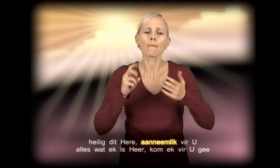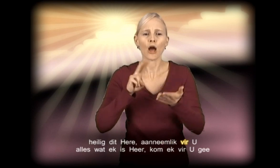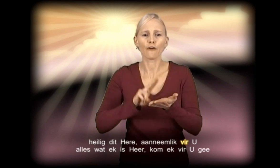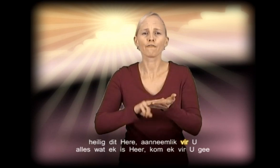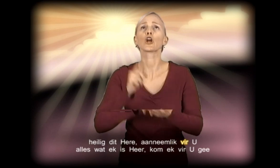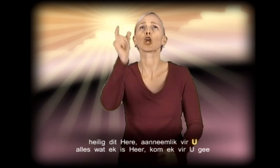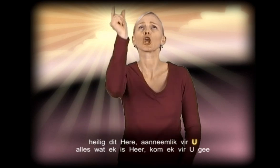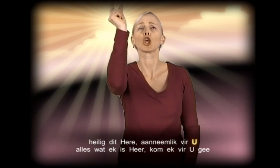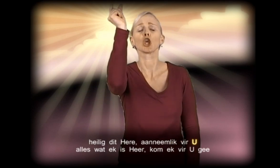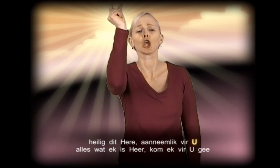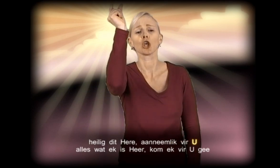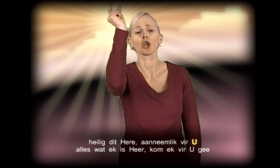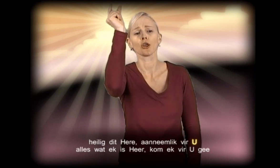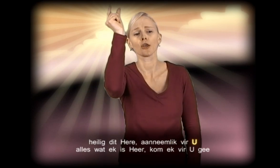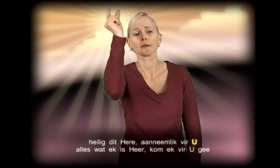aanneemlik vir U.